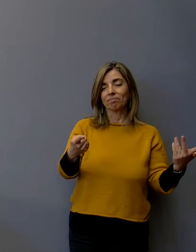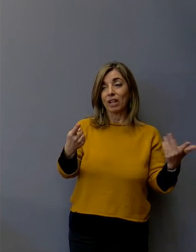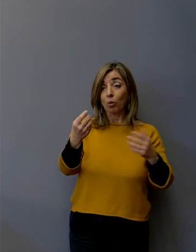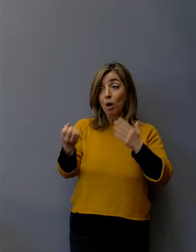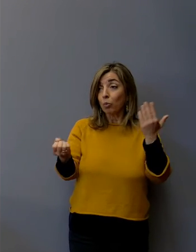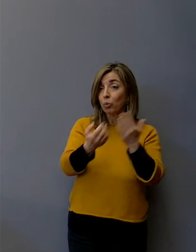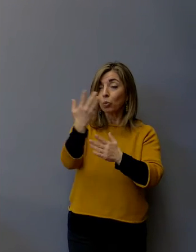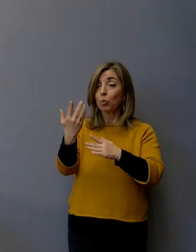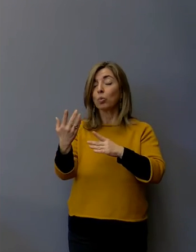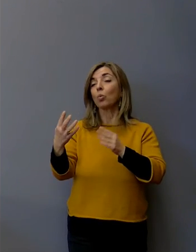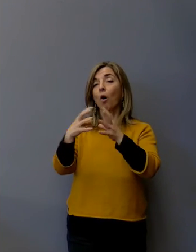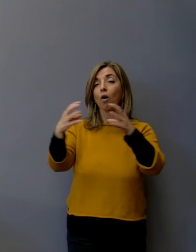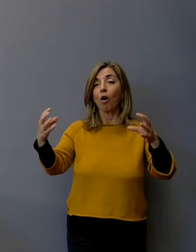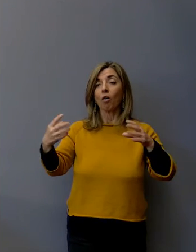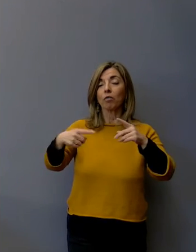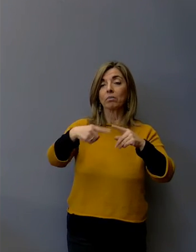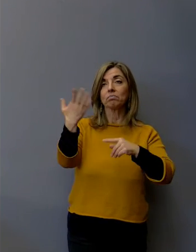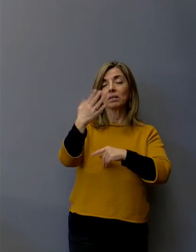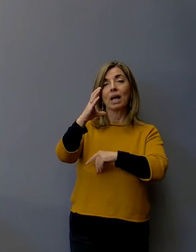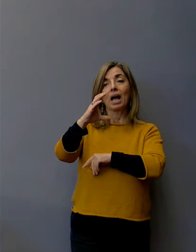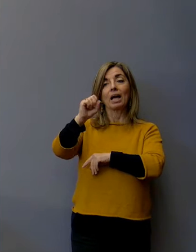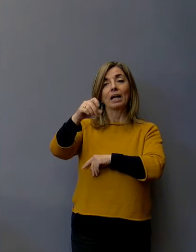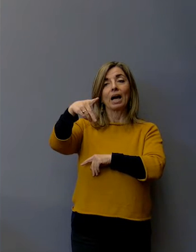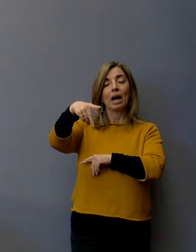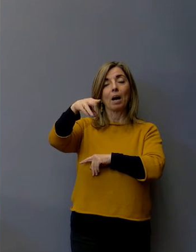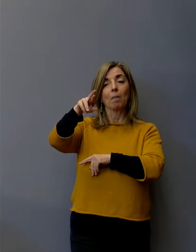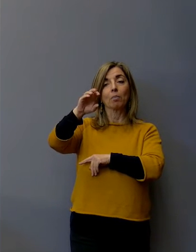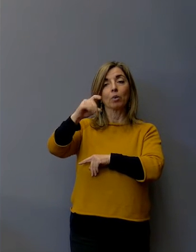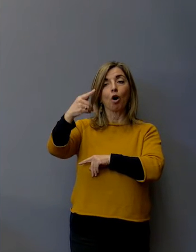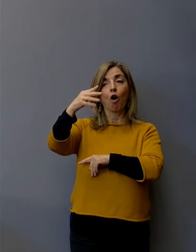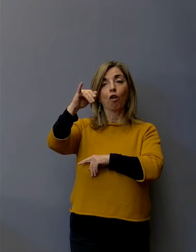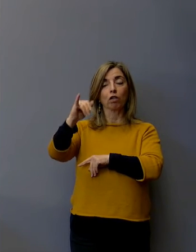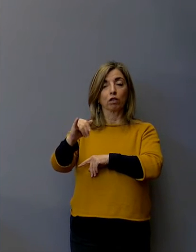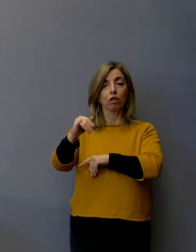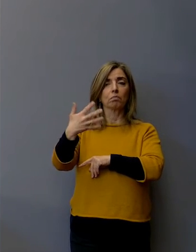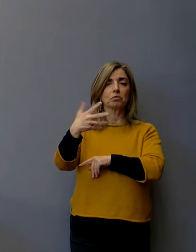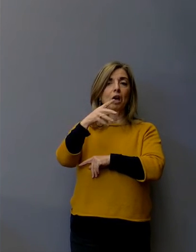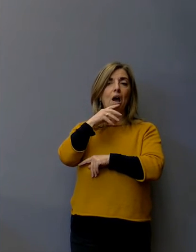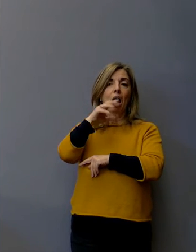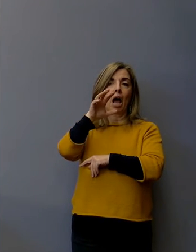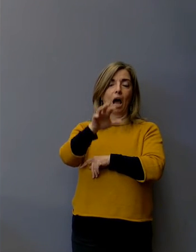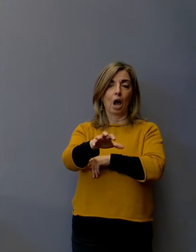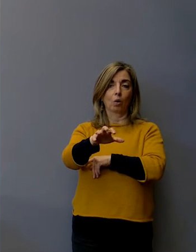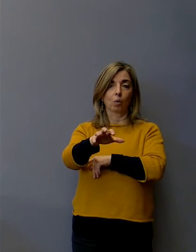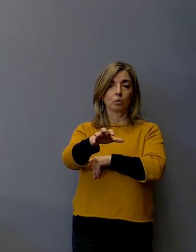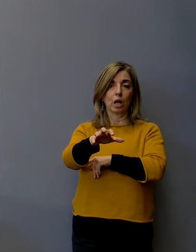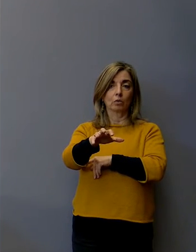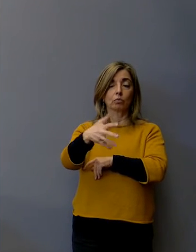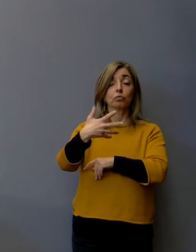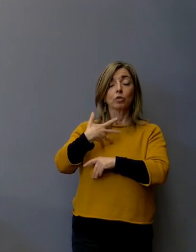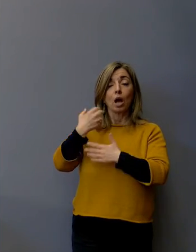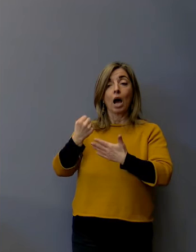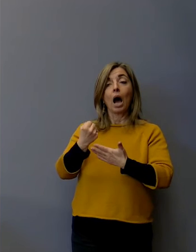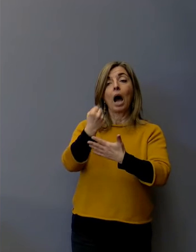sono state accusate da caprotti e godere di appoggi politici da parte di amministratori locali di sinistra lo dice lui